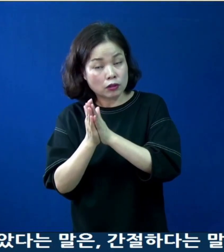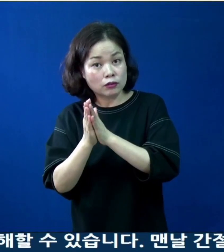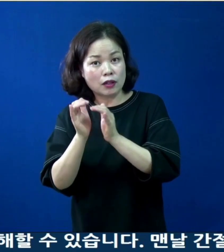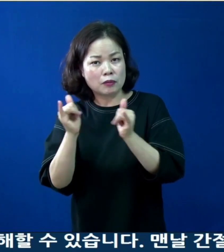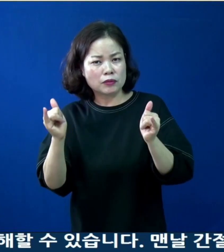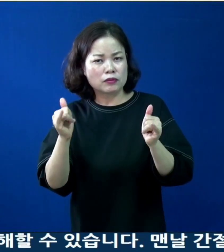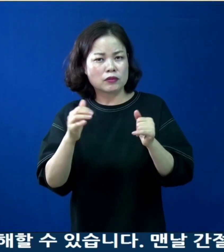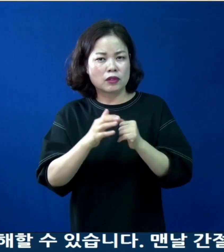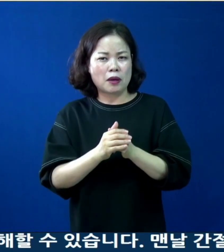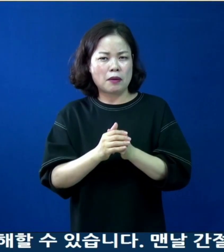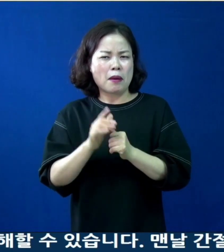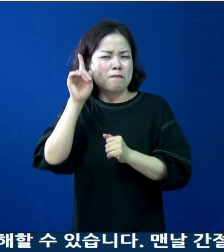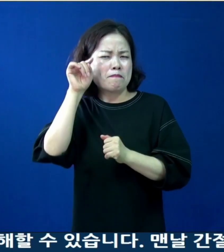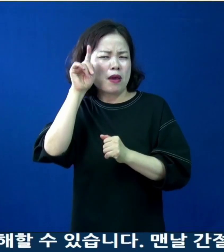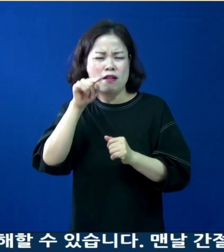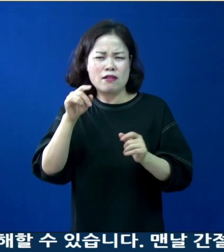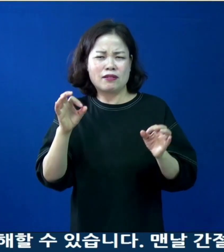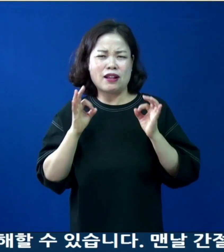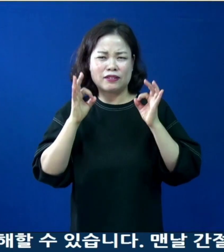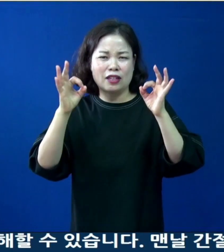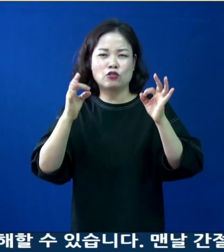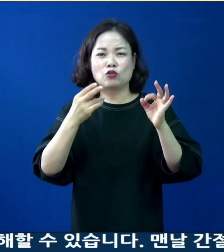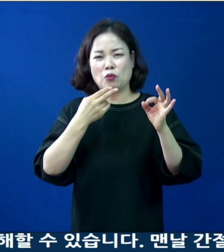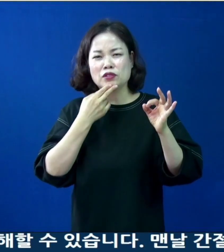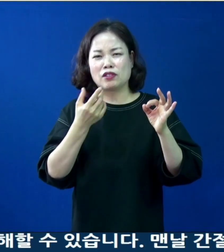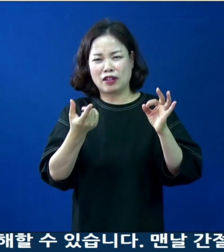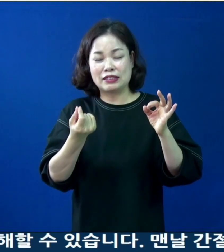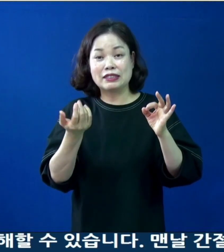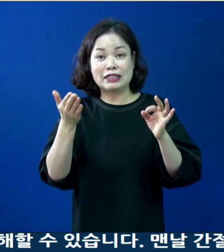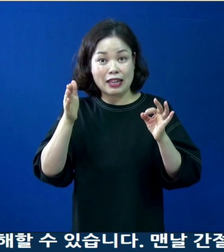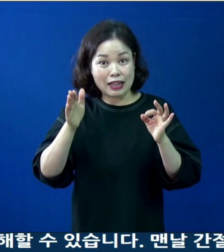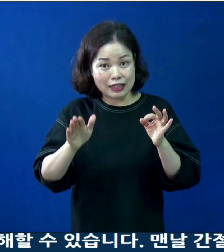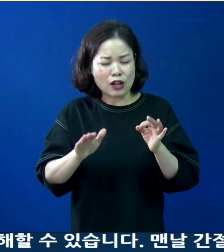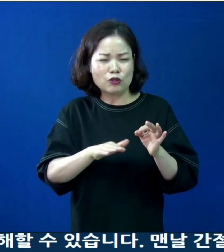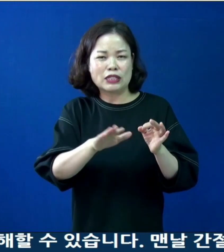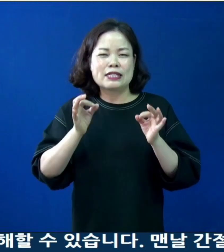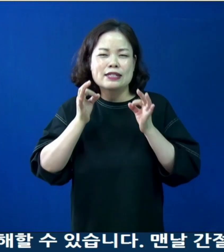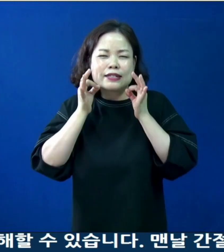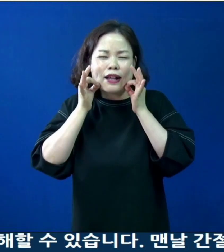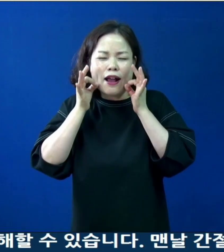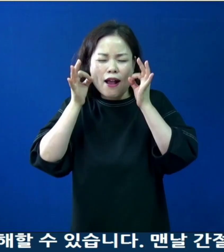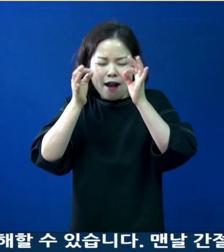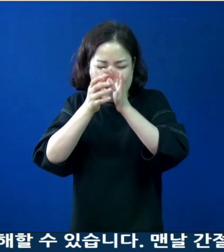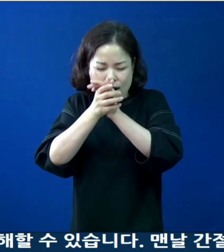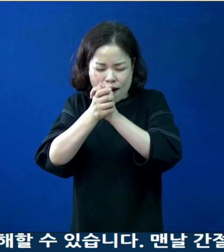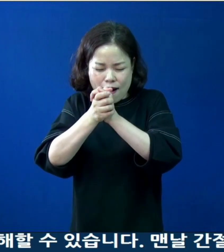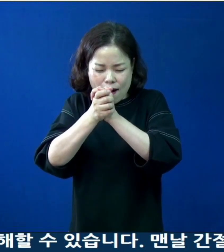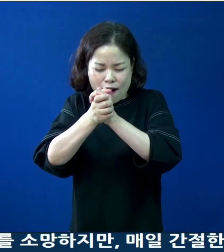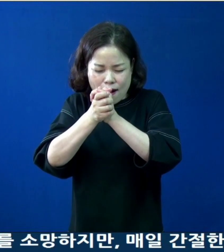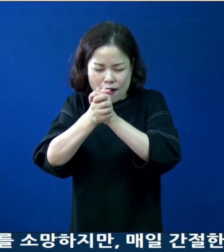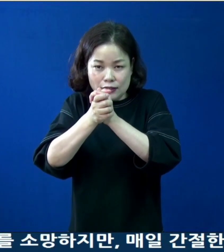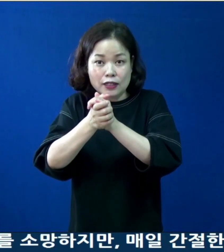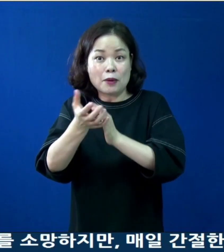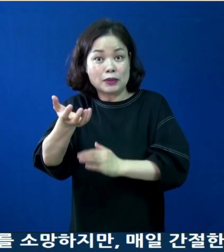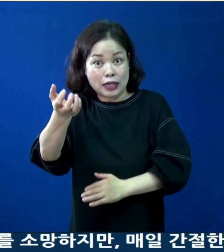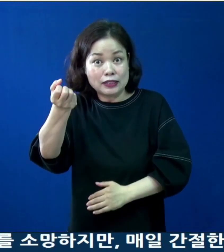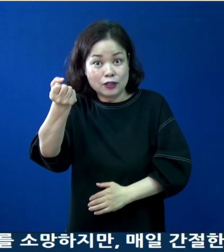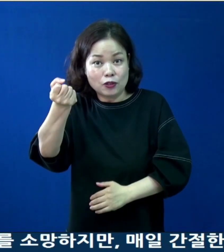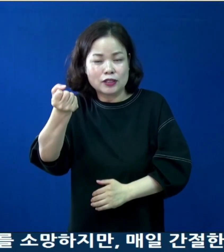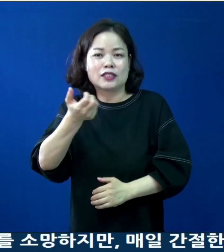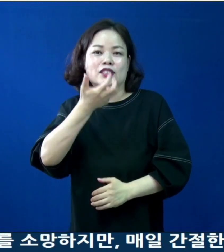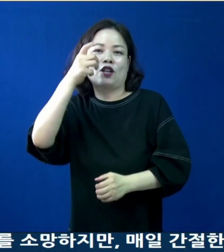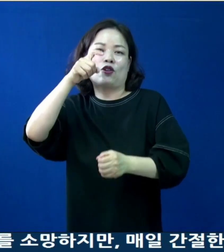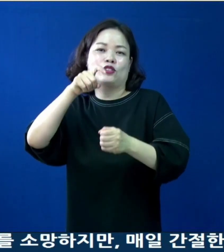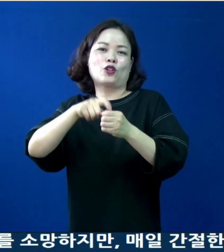성화되신 분들도 매일 간절하지는 않은 것 같아요. 그래서 우리가 정말 간절함을 간절할 때 갖는 것은